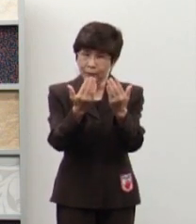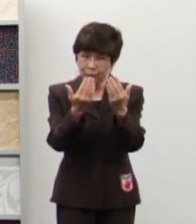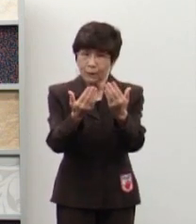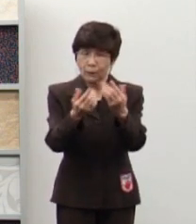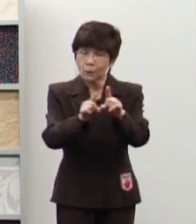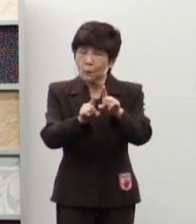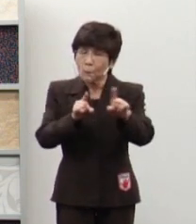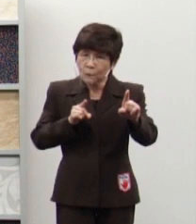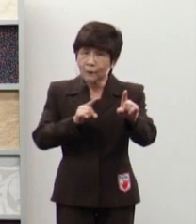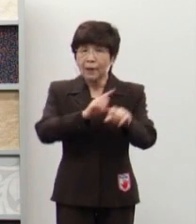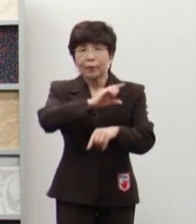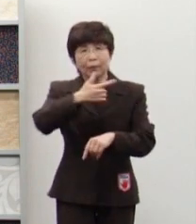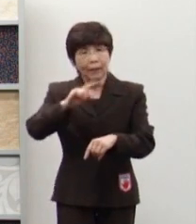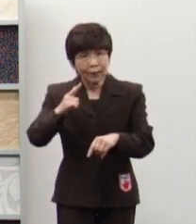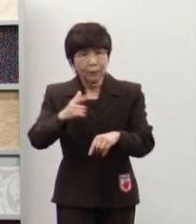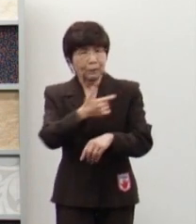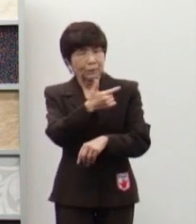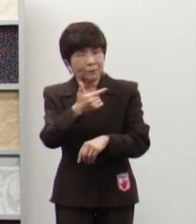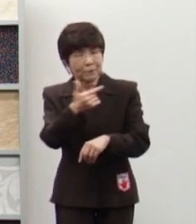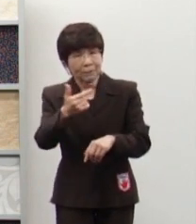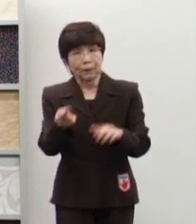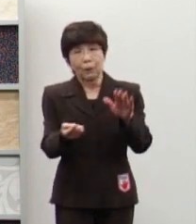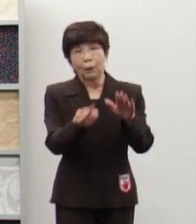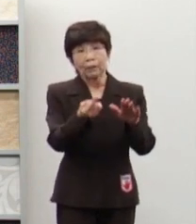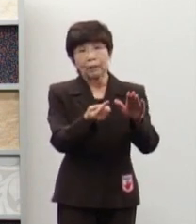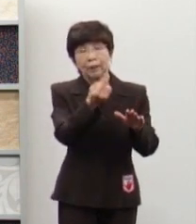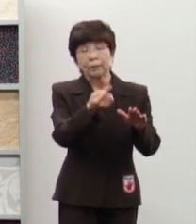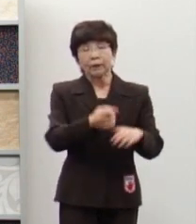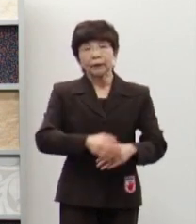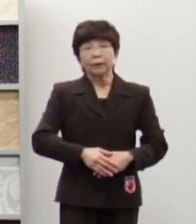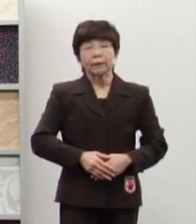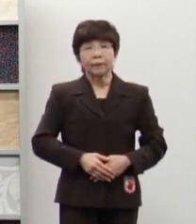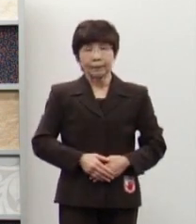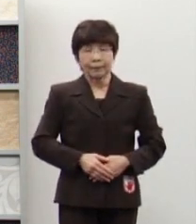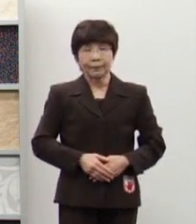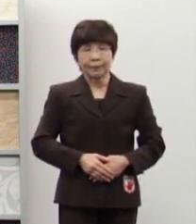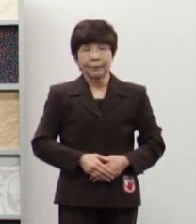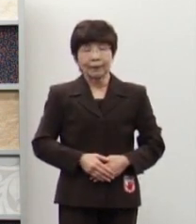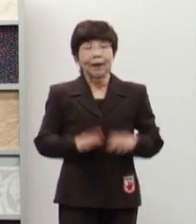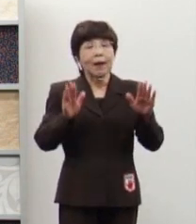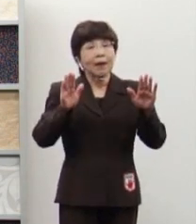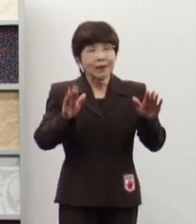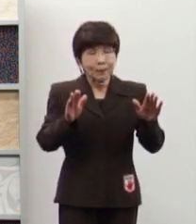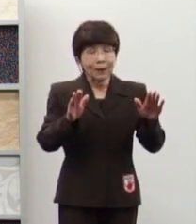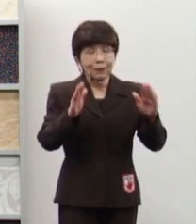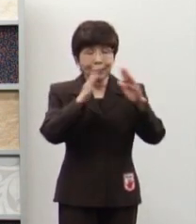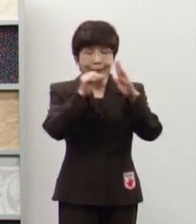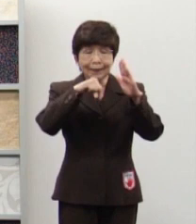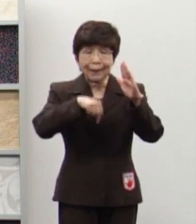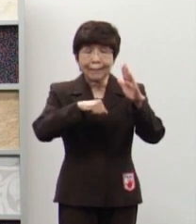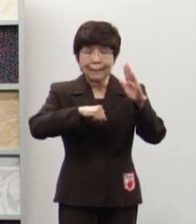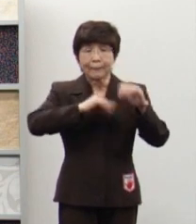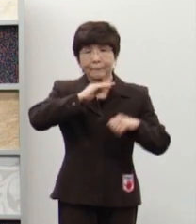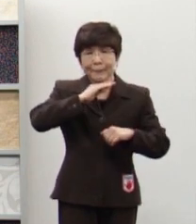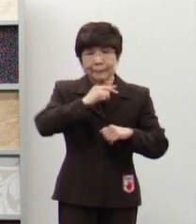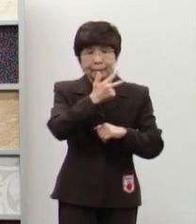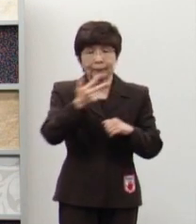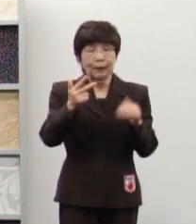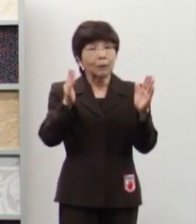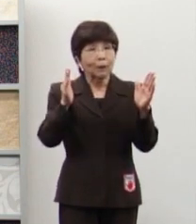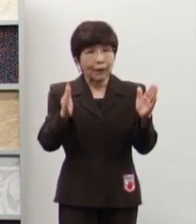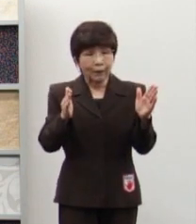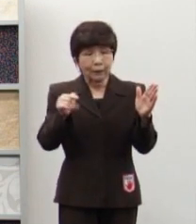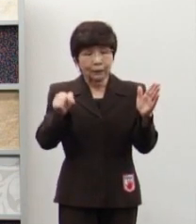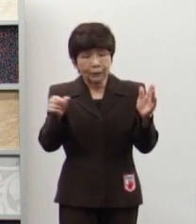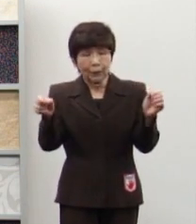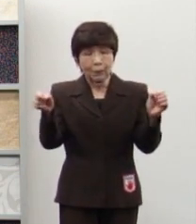響が大変大きくなっております。そこで今後は7日間の自宅待機期間を短縮し、